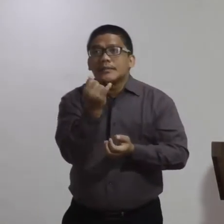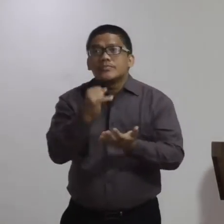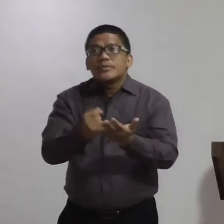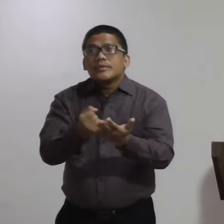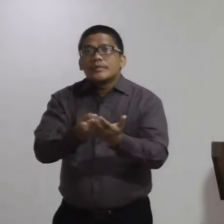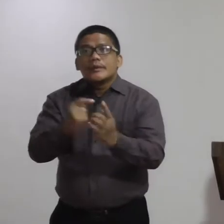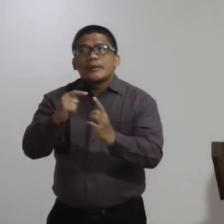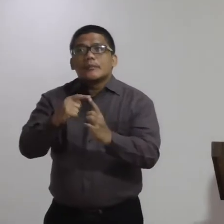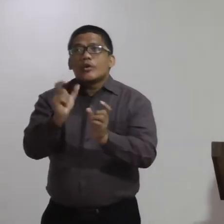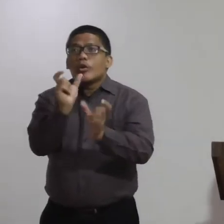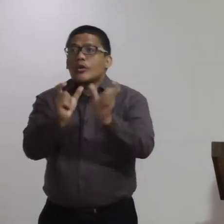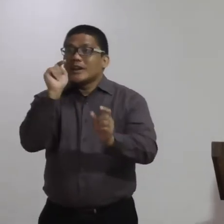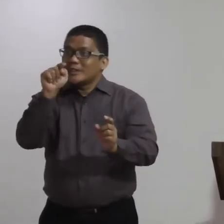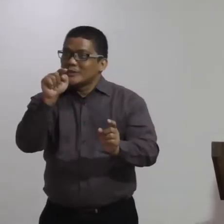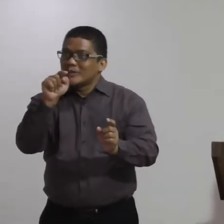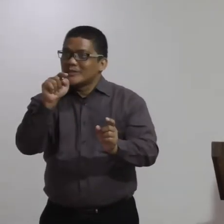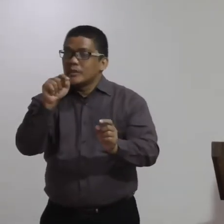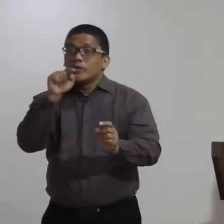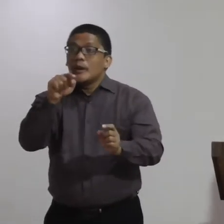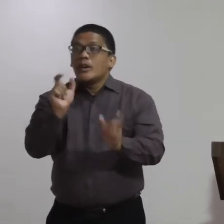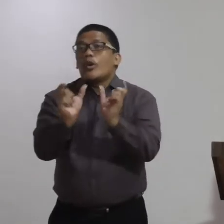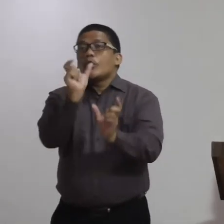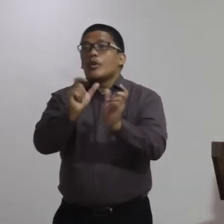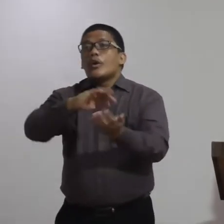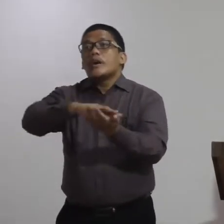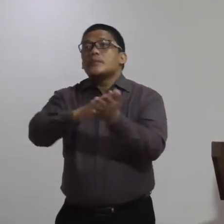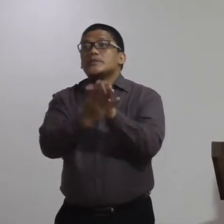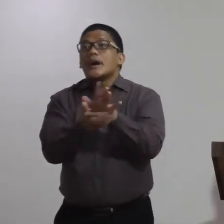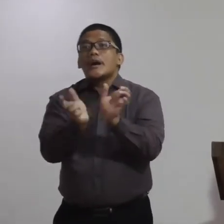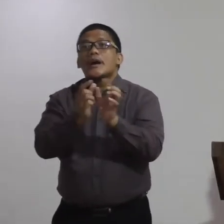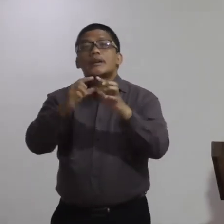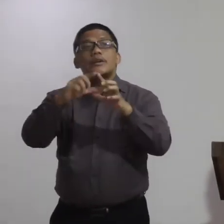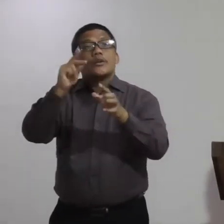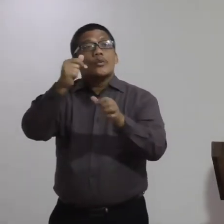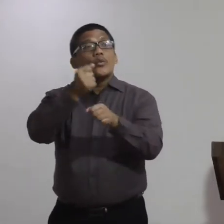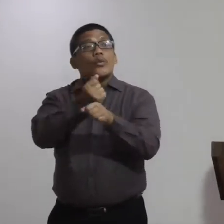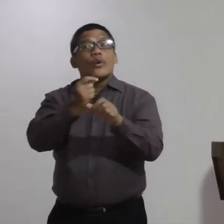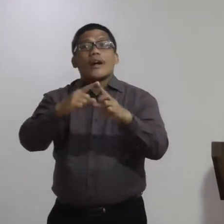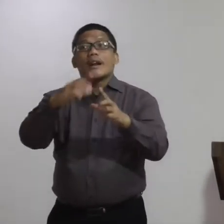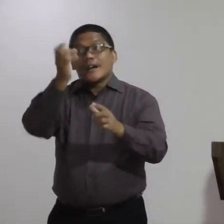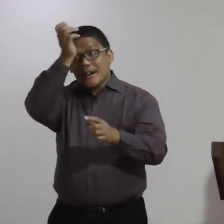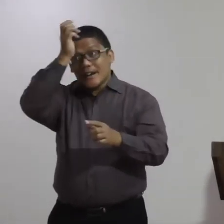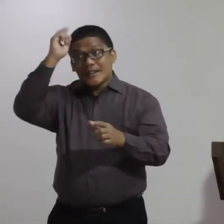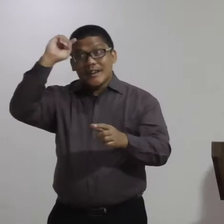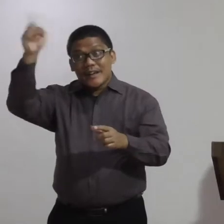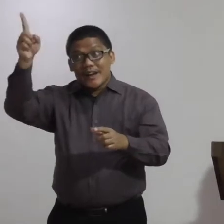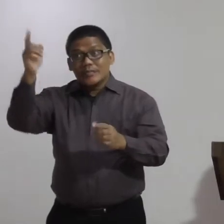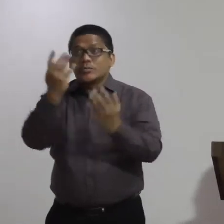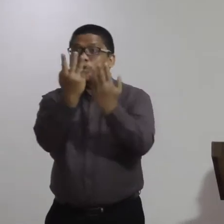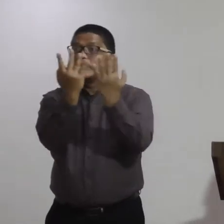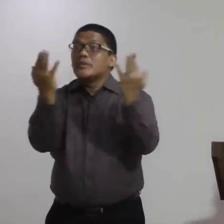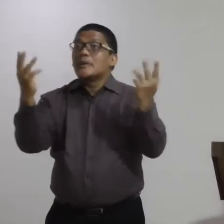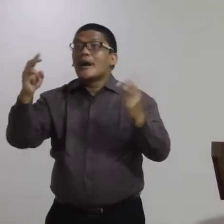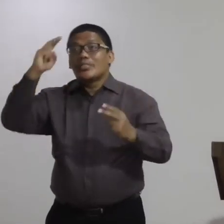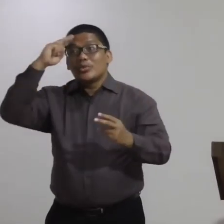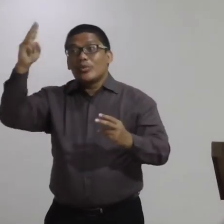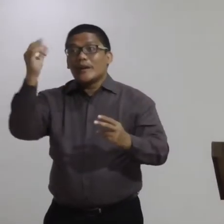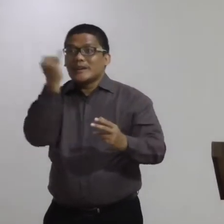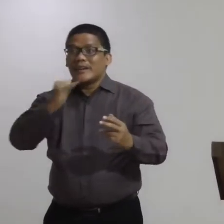mereka menjadi warga kerajaan Allah, anggota kerajaan Allah, ya, umat Tuhan yang